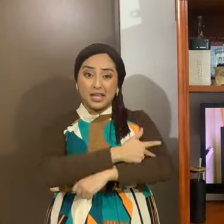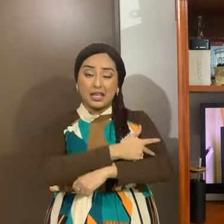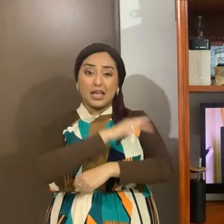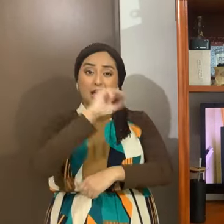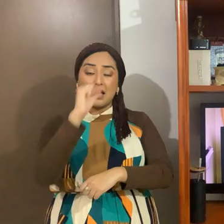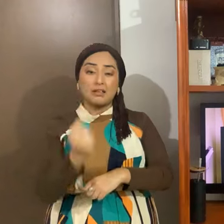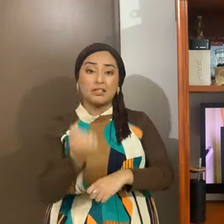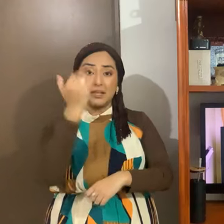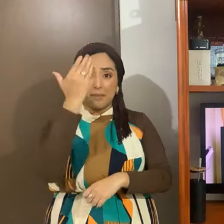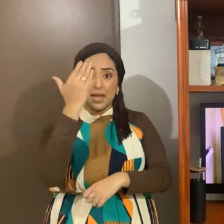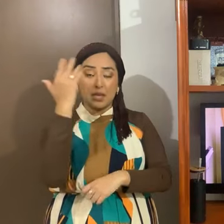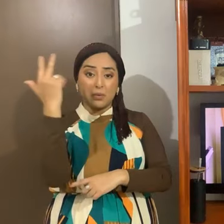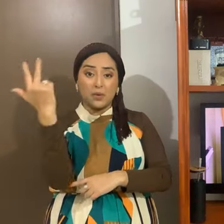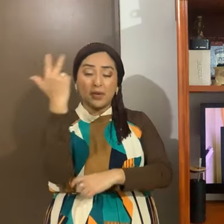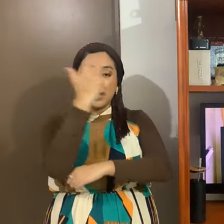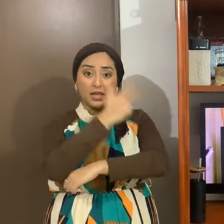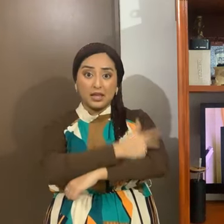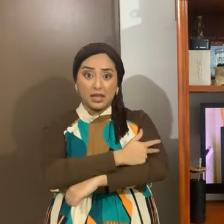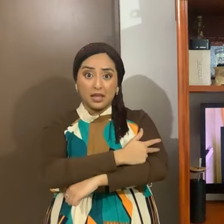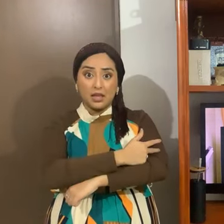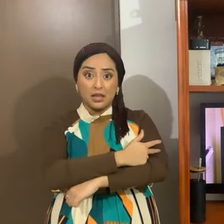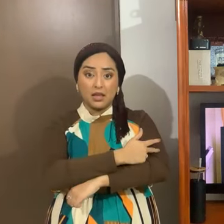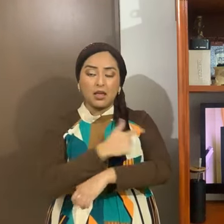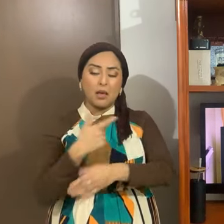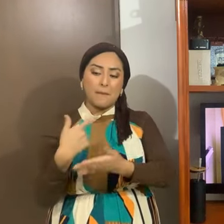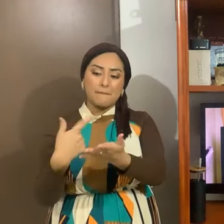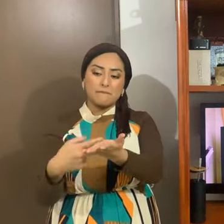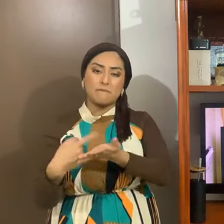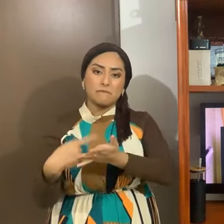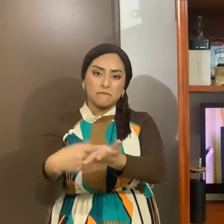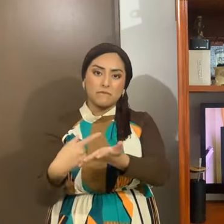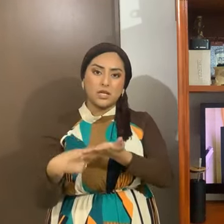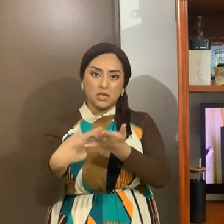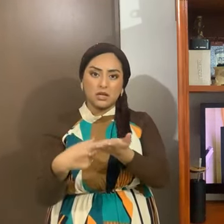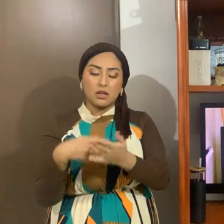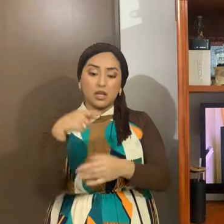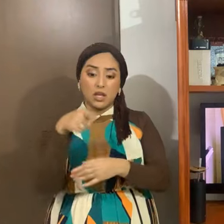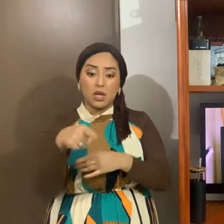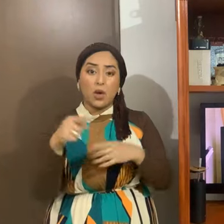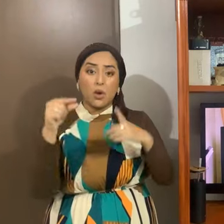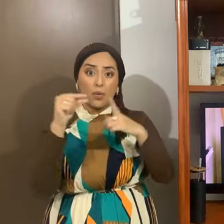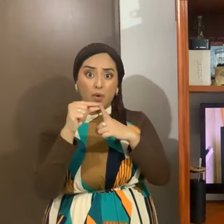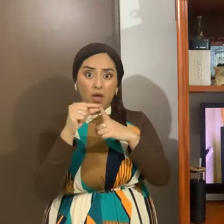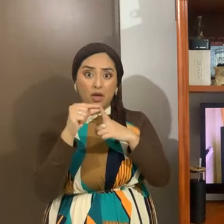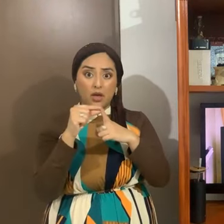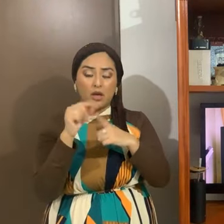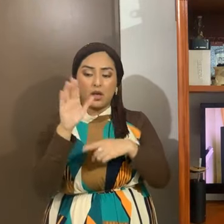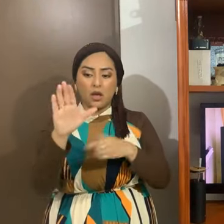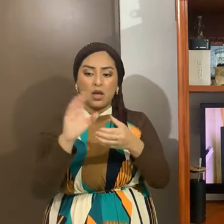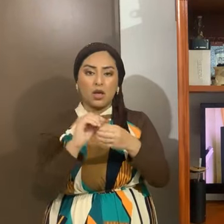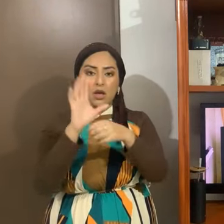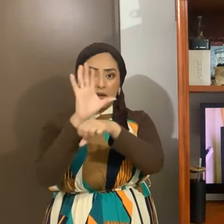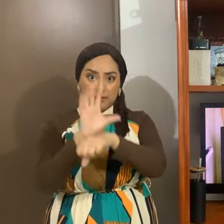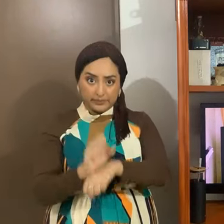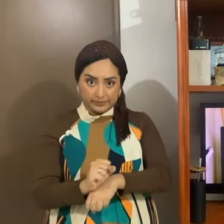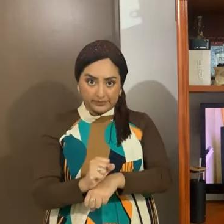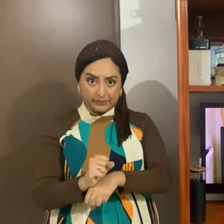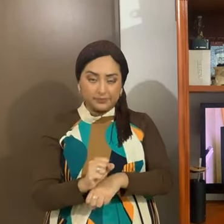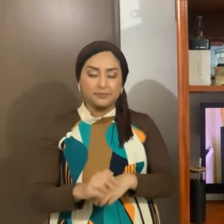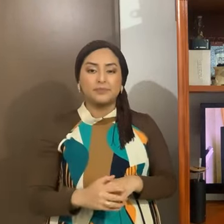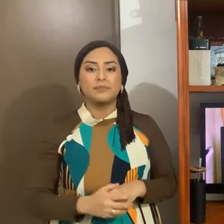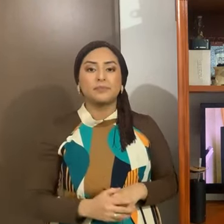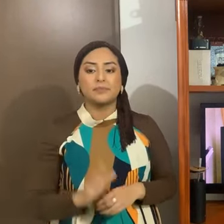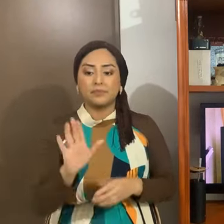Shabbat, por 3 Shabbatot, discutió con ellos. Aquí la palabra es como acostumbraba, es decir, como le